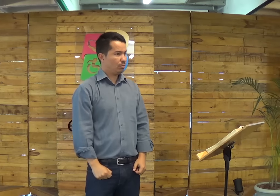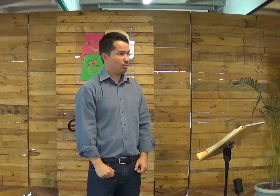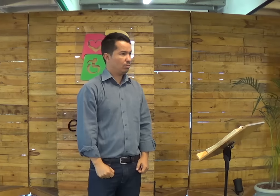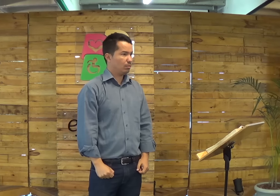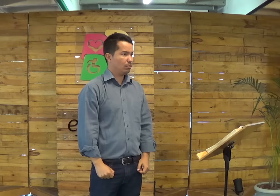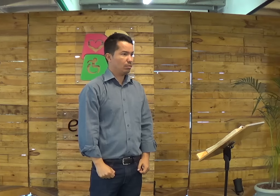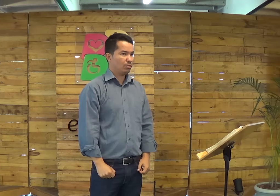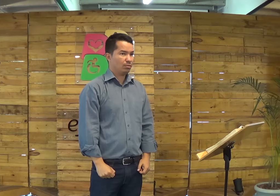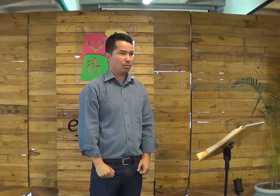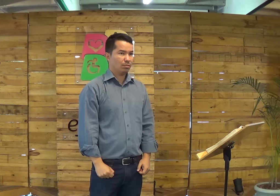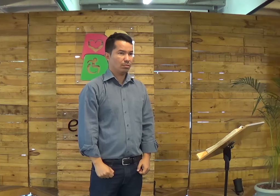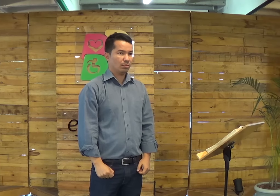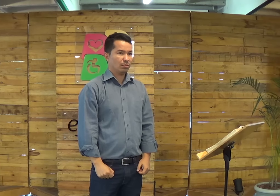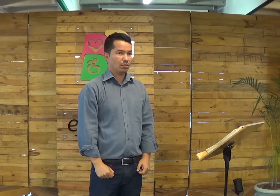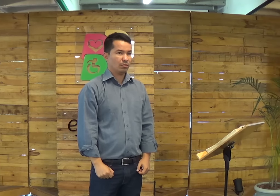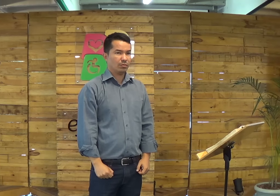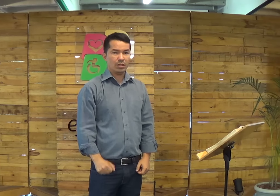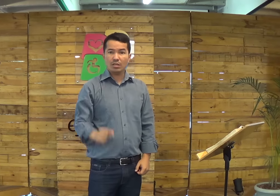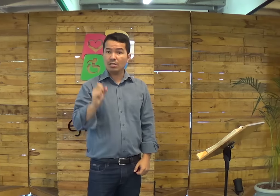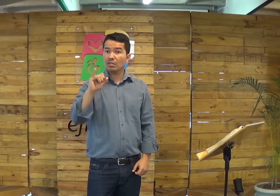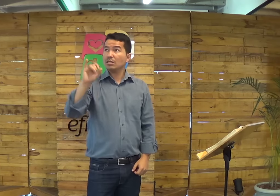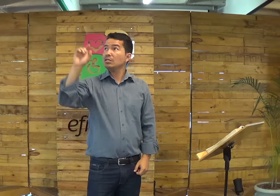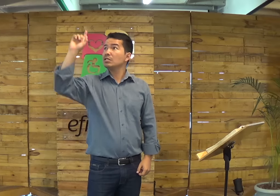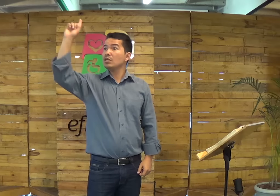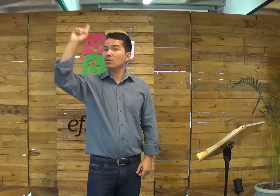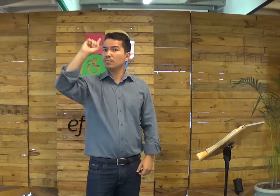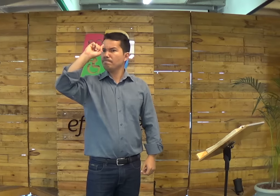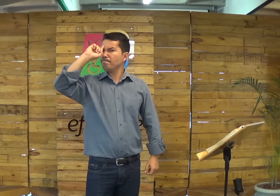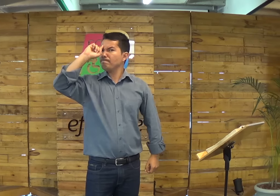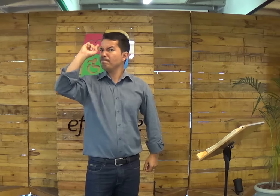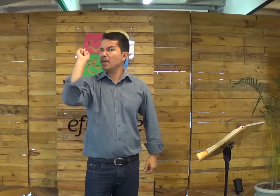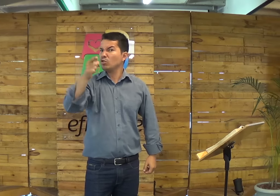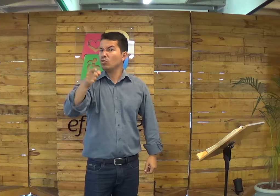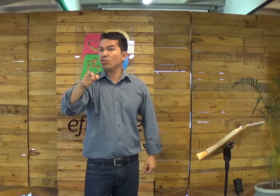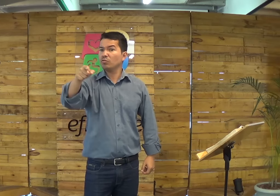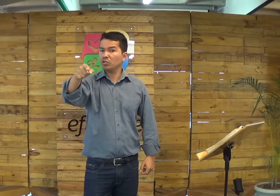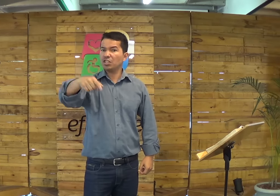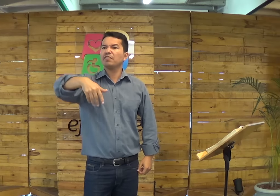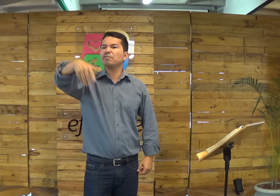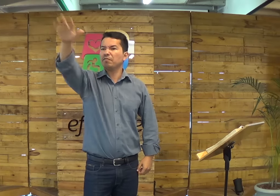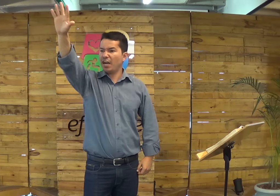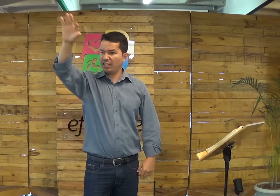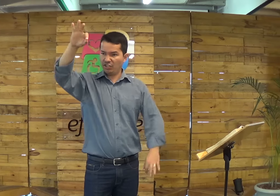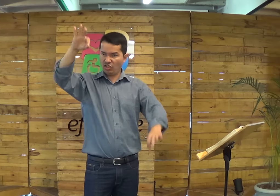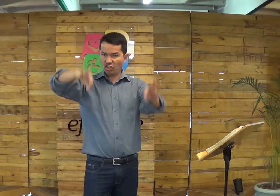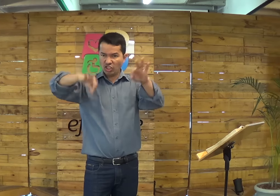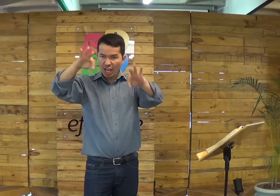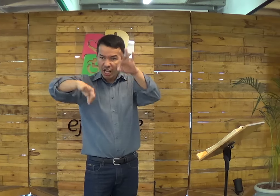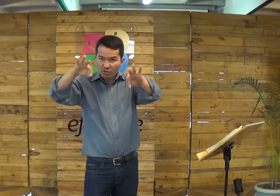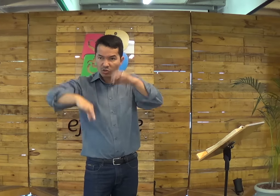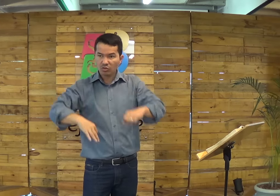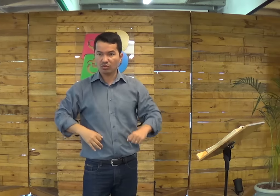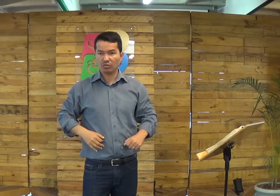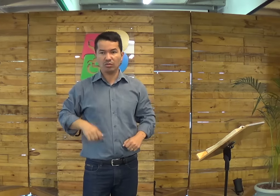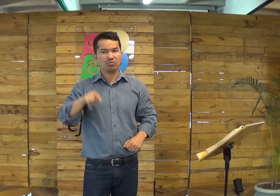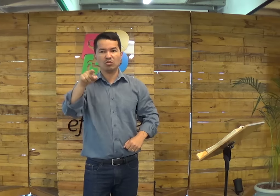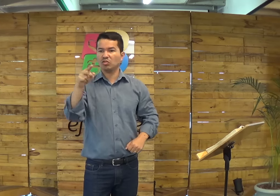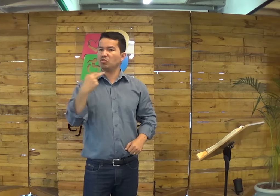de Deus como você pode obedecer fazendo isso se Deus mandou você vai fazer o teatro